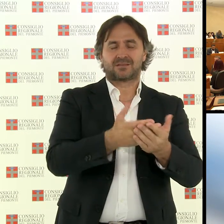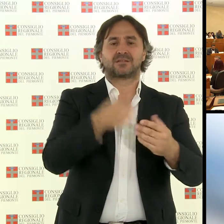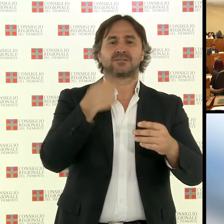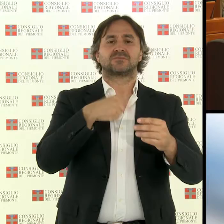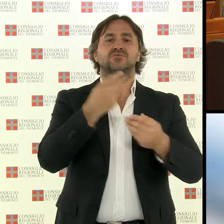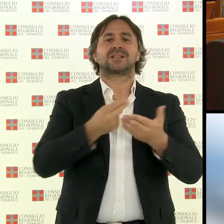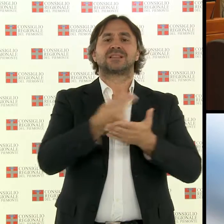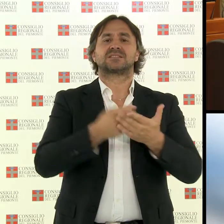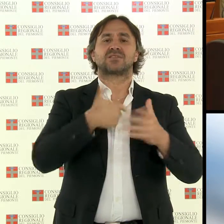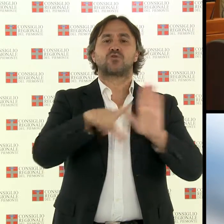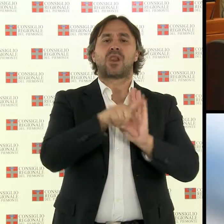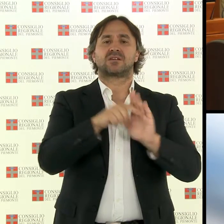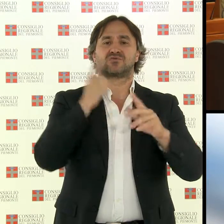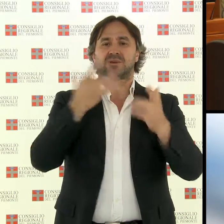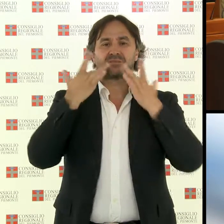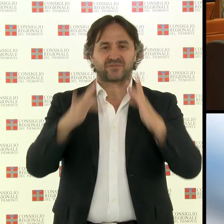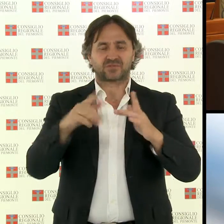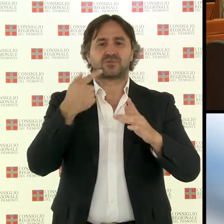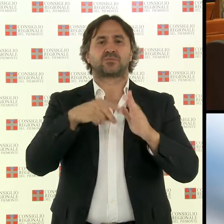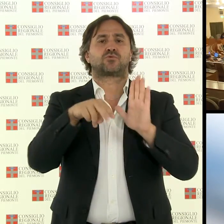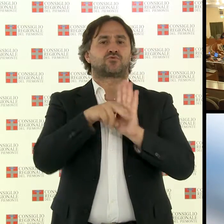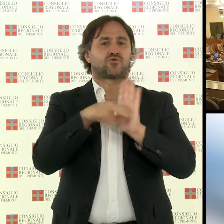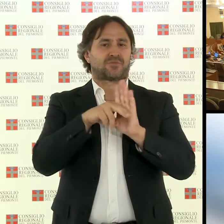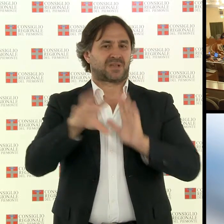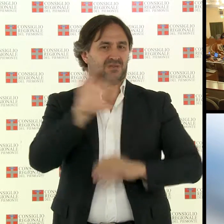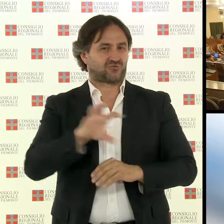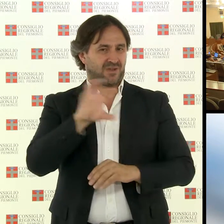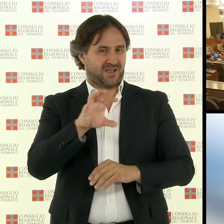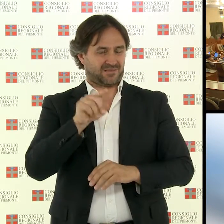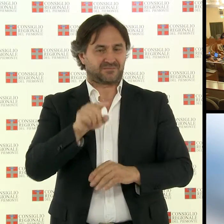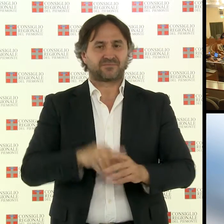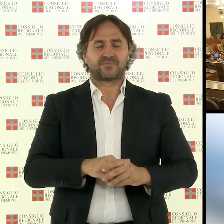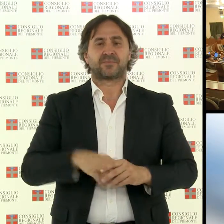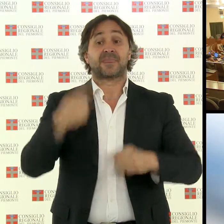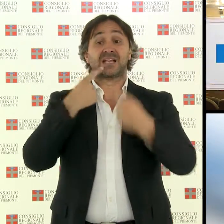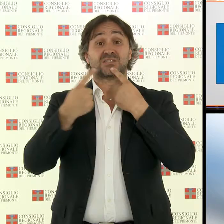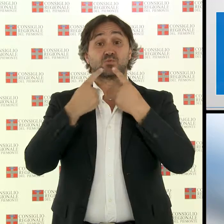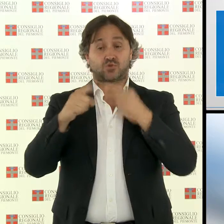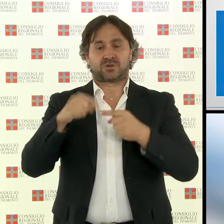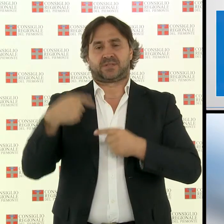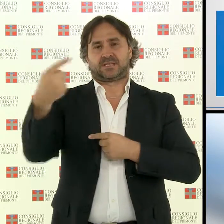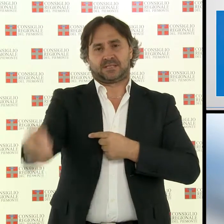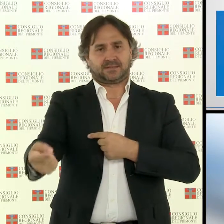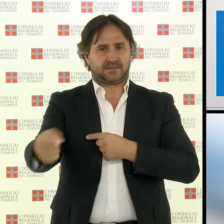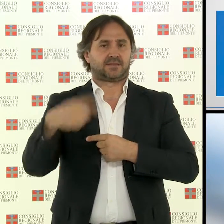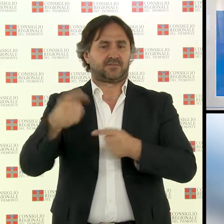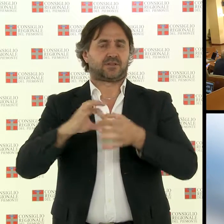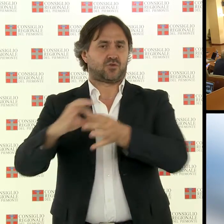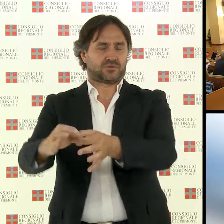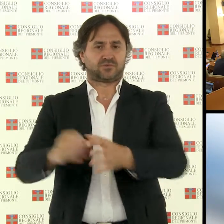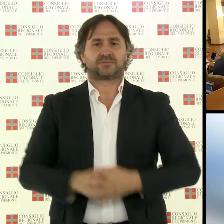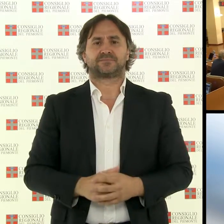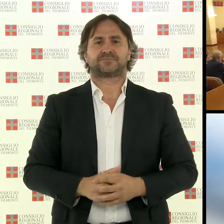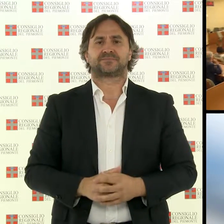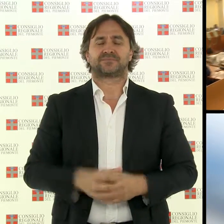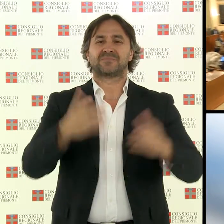semplificazione e sul riordino delle norme regionali. La discussione proseguirà nella prossima seduta. In copertina!